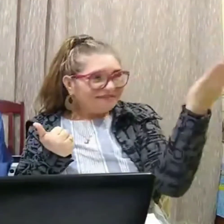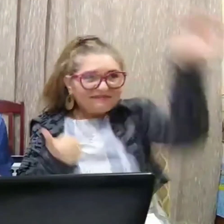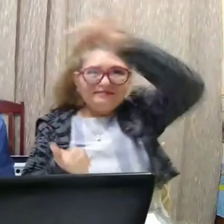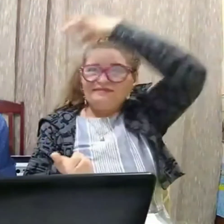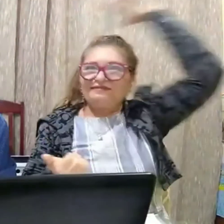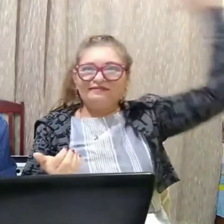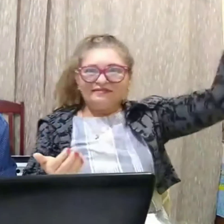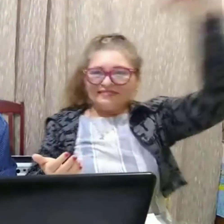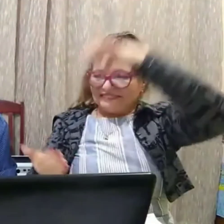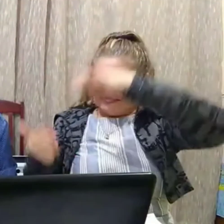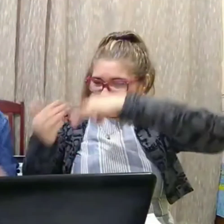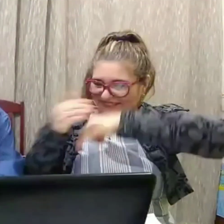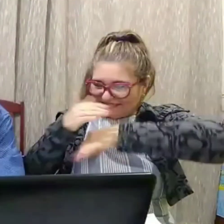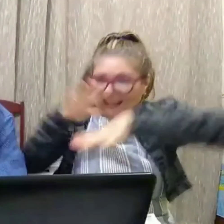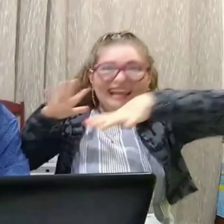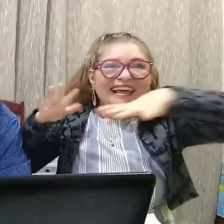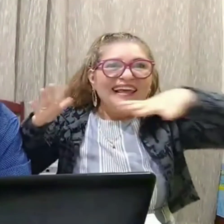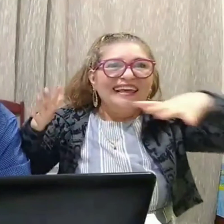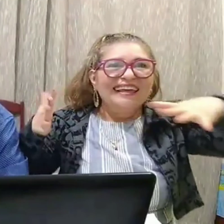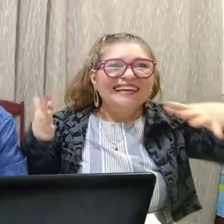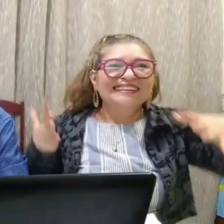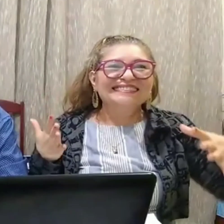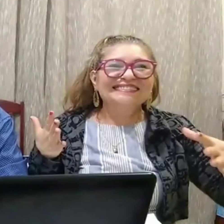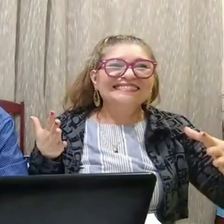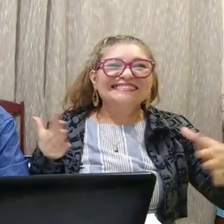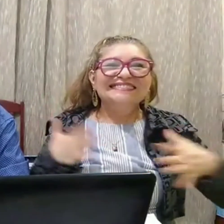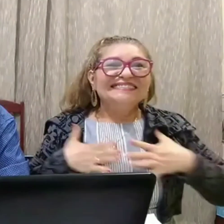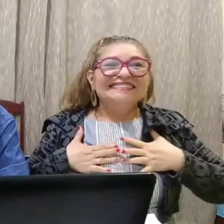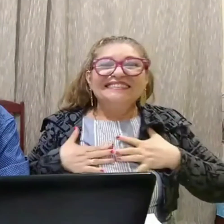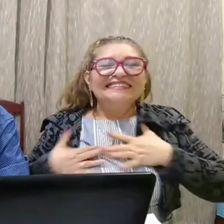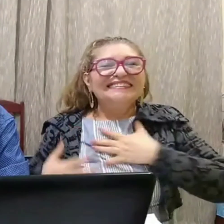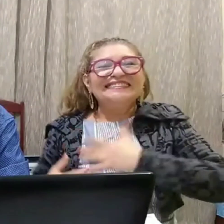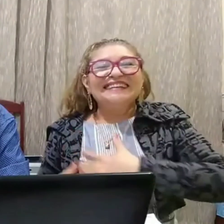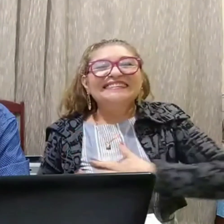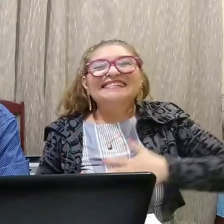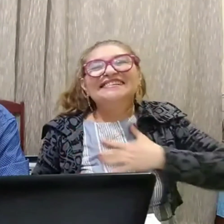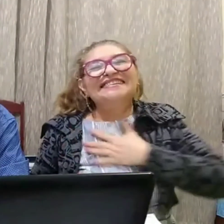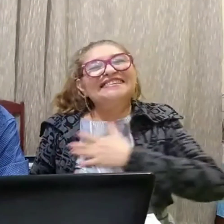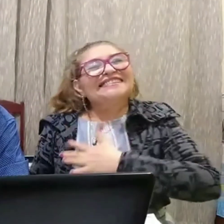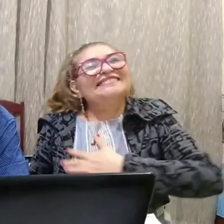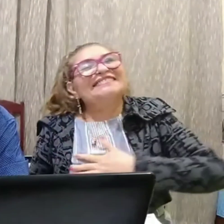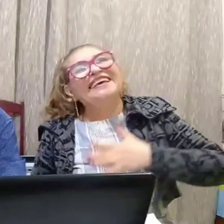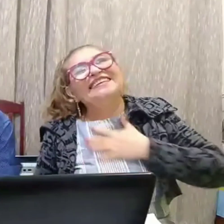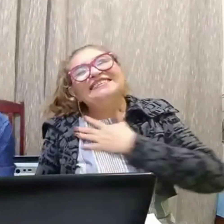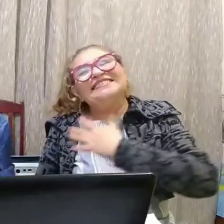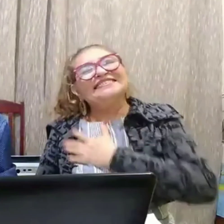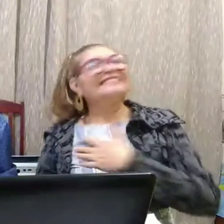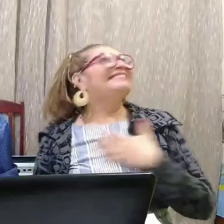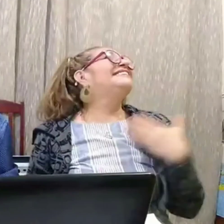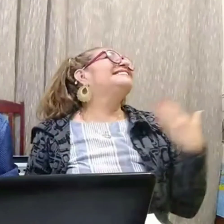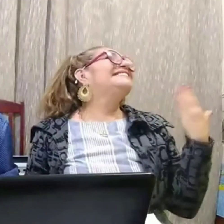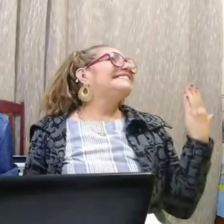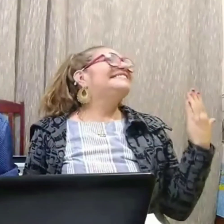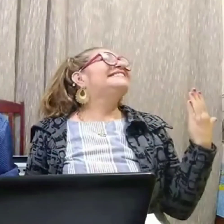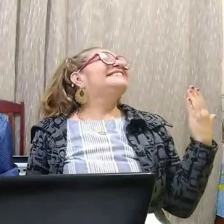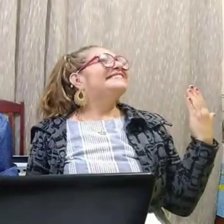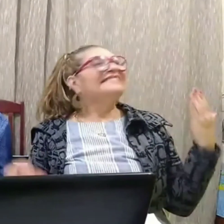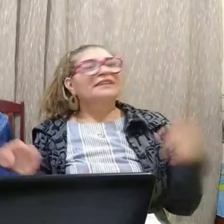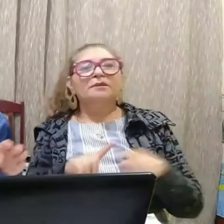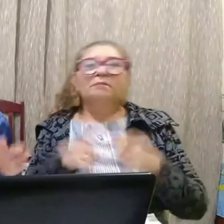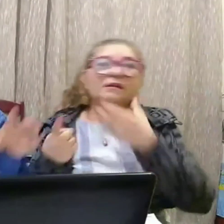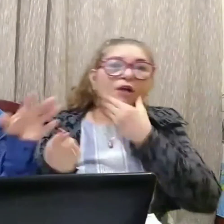Santo habitando em nós. E se a gente não estiver satisfeito com Deus, não vamos estar satisfeitos com nada. Mas aquele